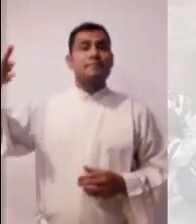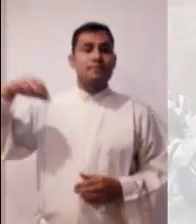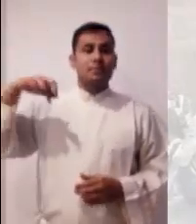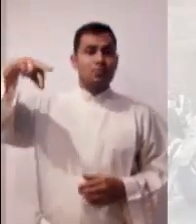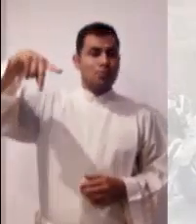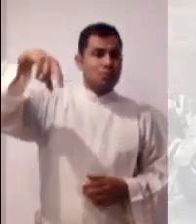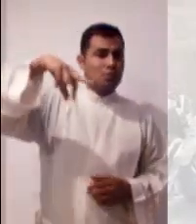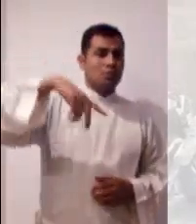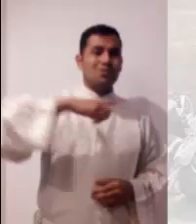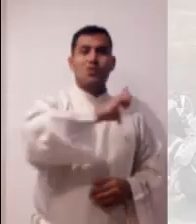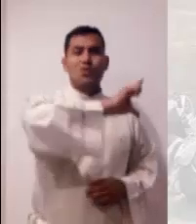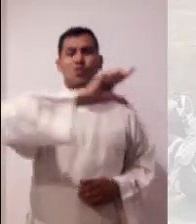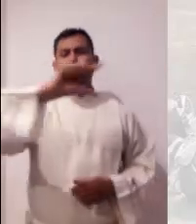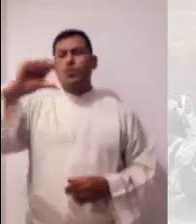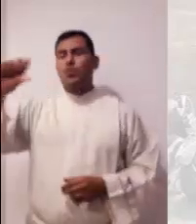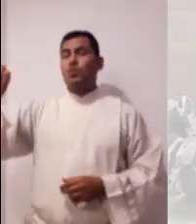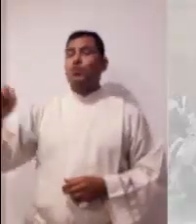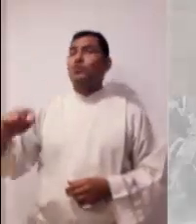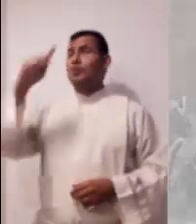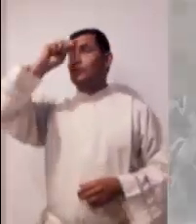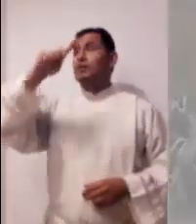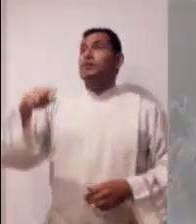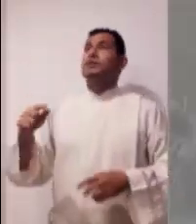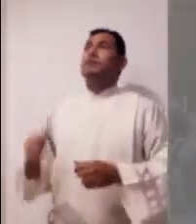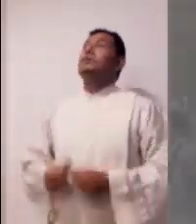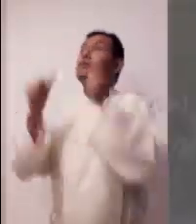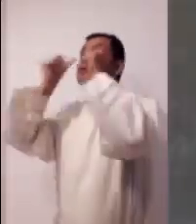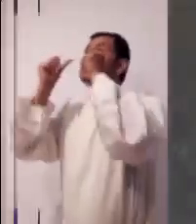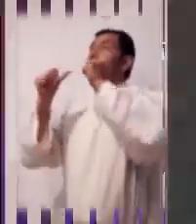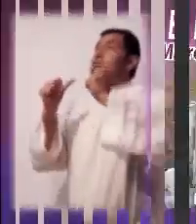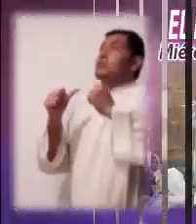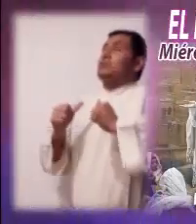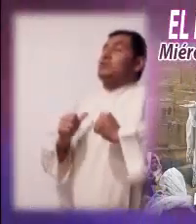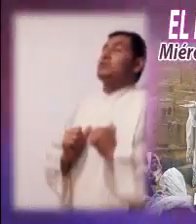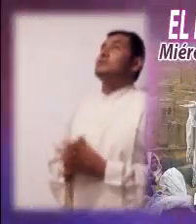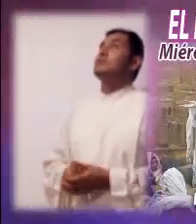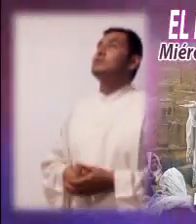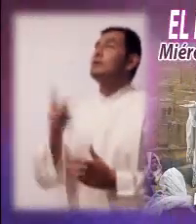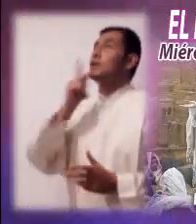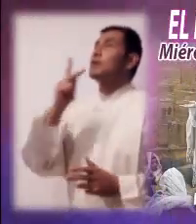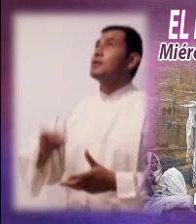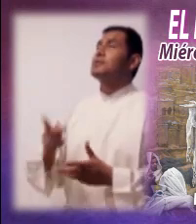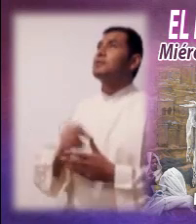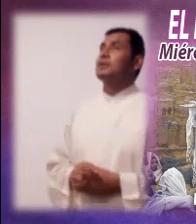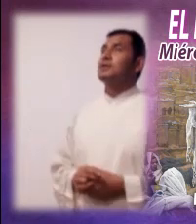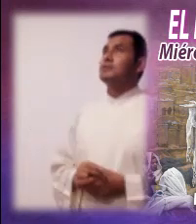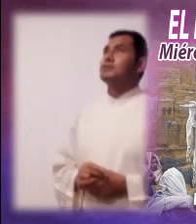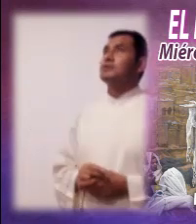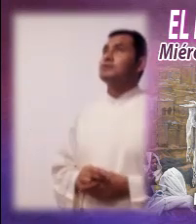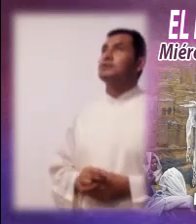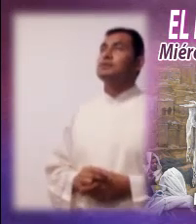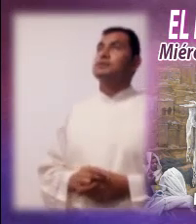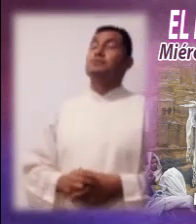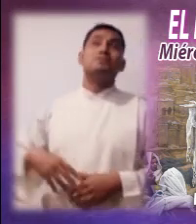Señor. Decía un mecánico a sus aprendices, los detalles son los que